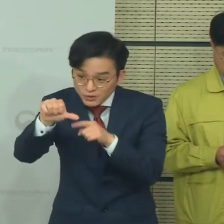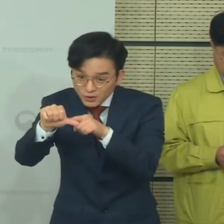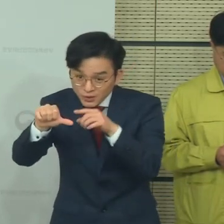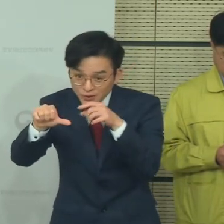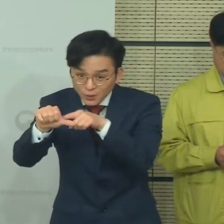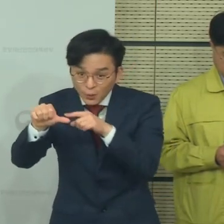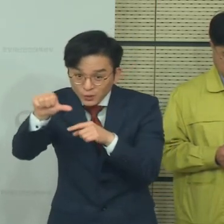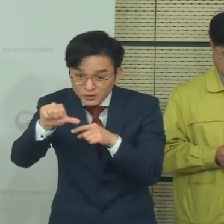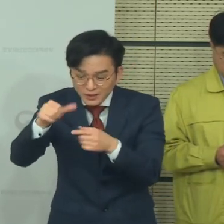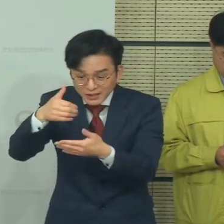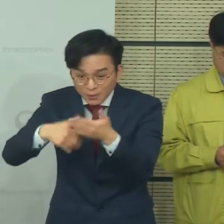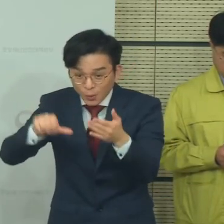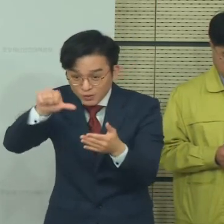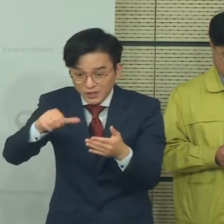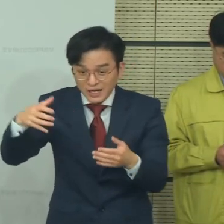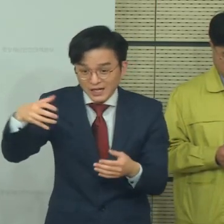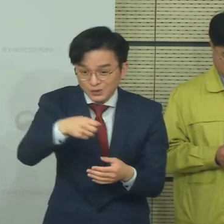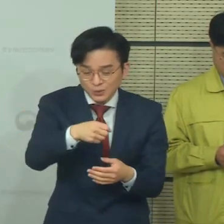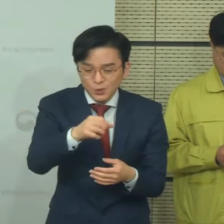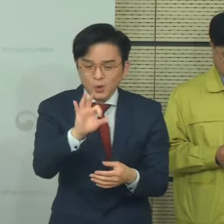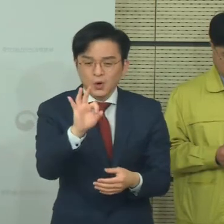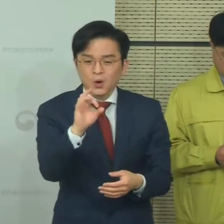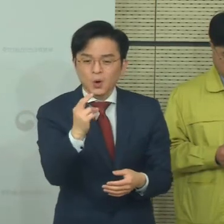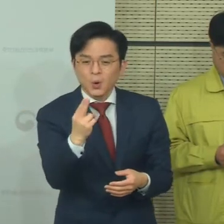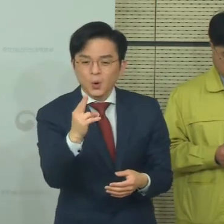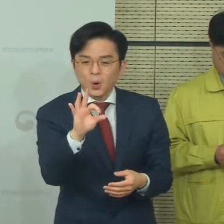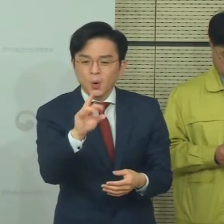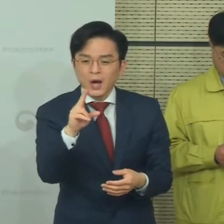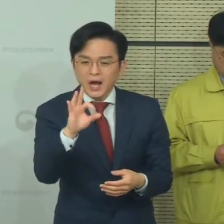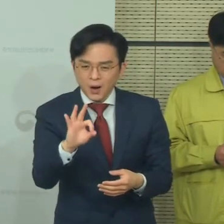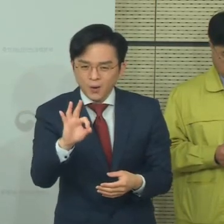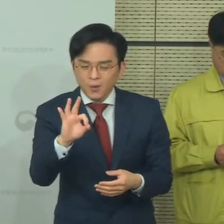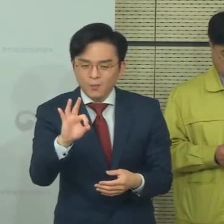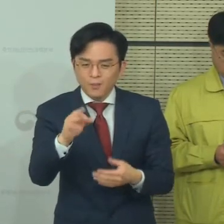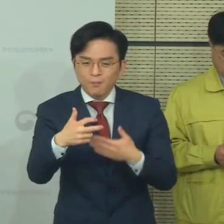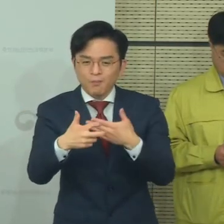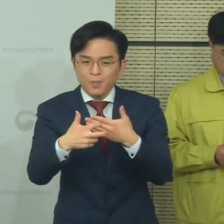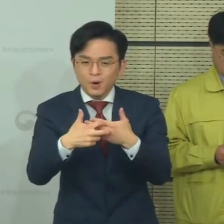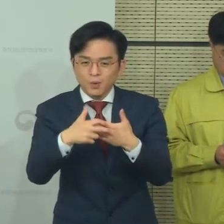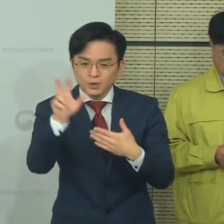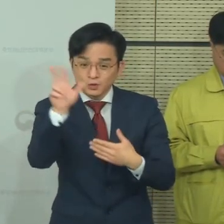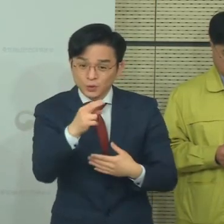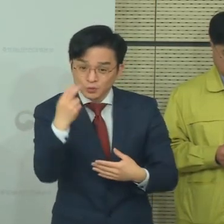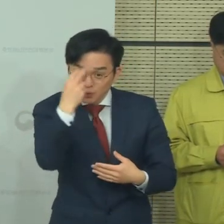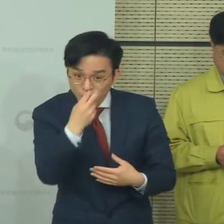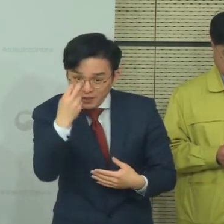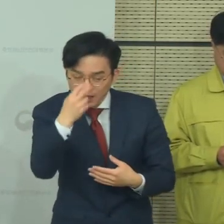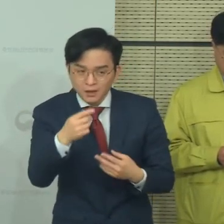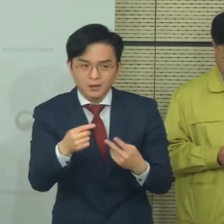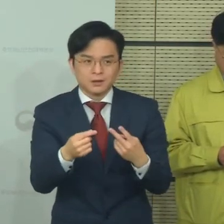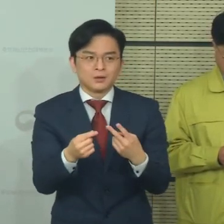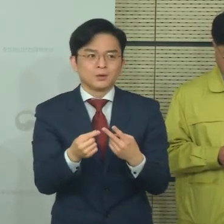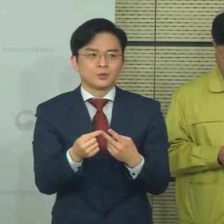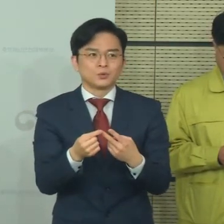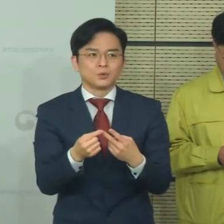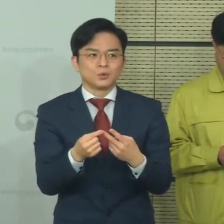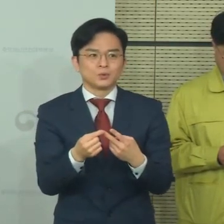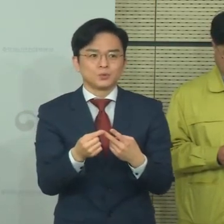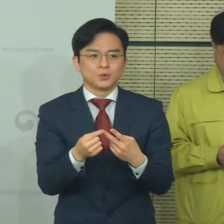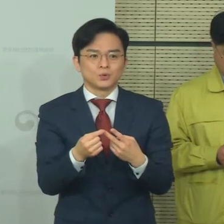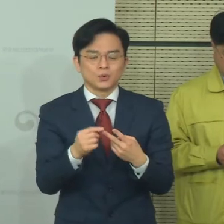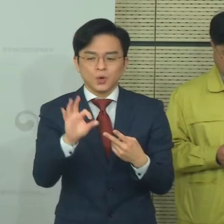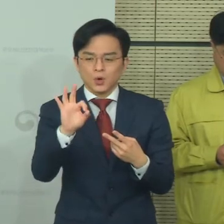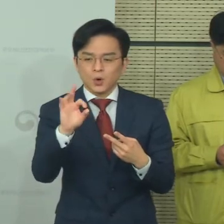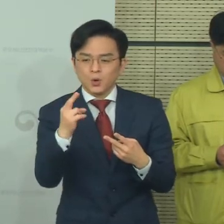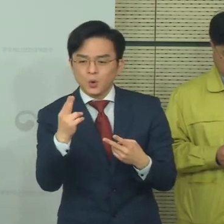한 30만 명의 환자분들을, 혹은 거기에서 종사하는 분들까지 합치게 되면은 대략 한 50만, 60만 정도의 이